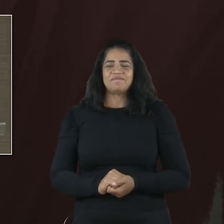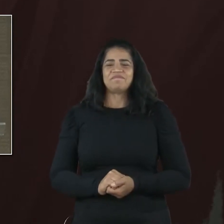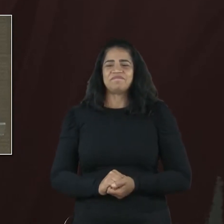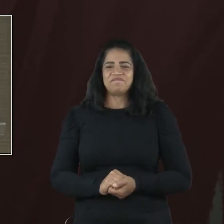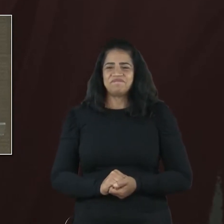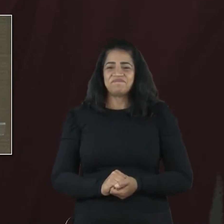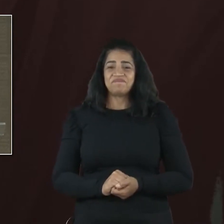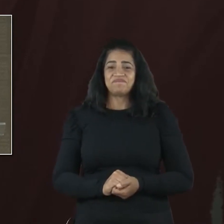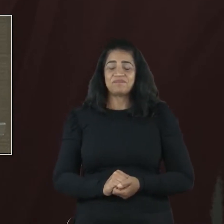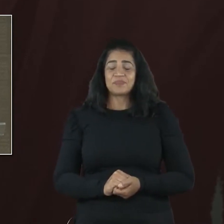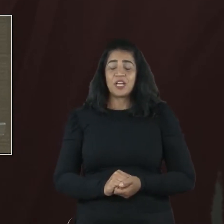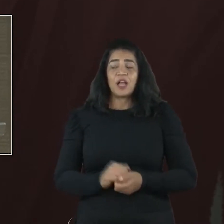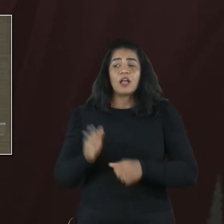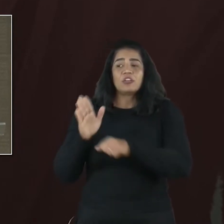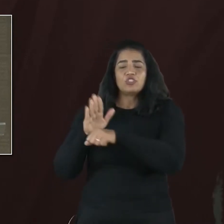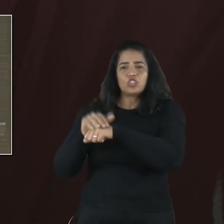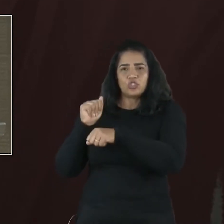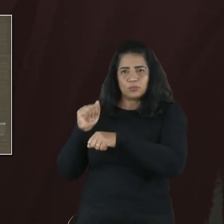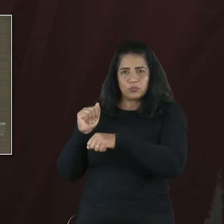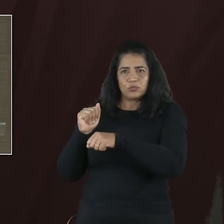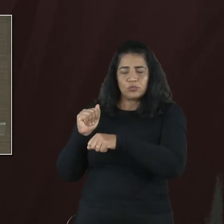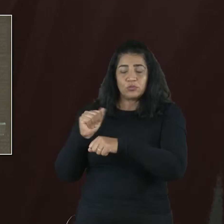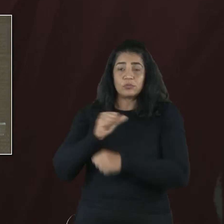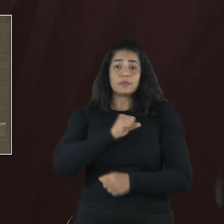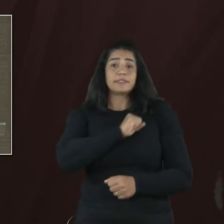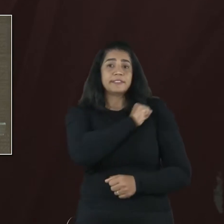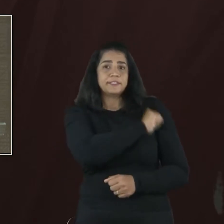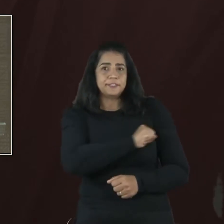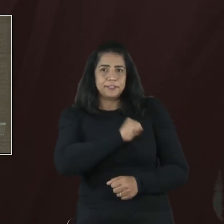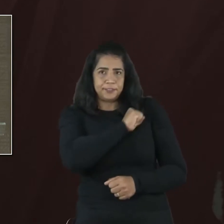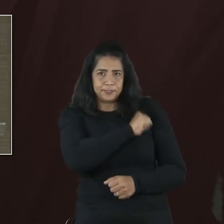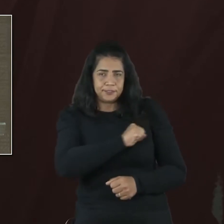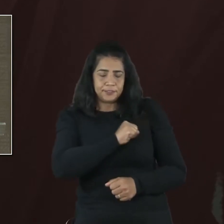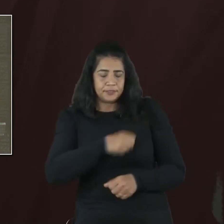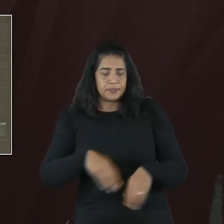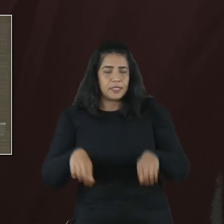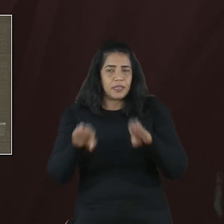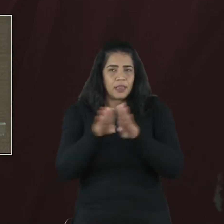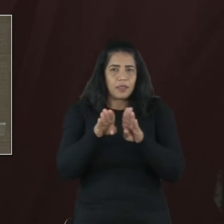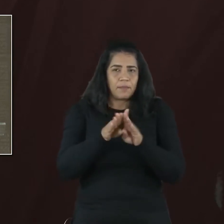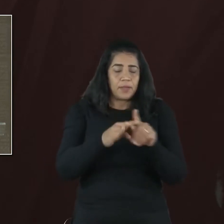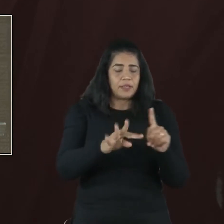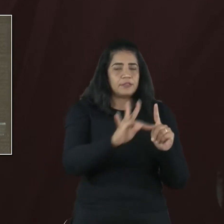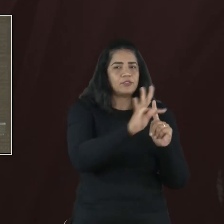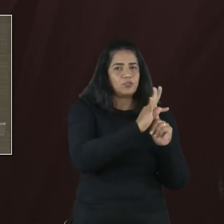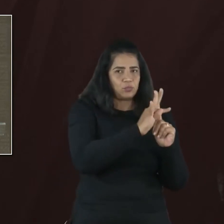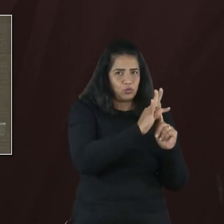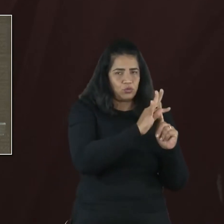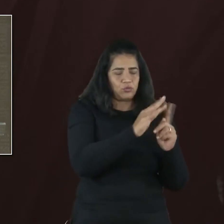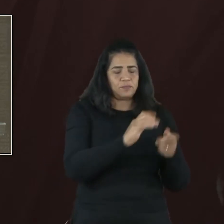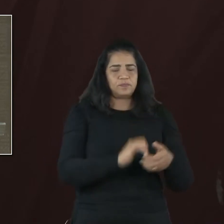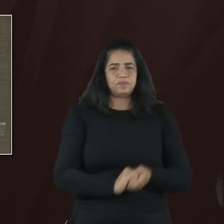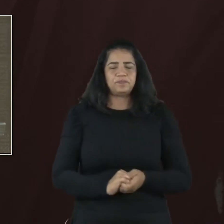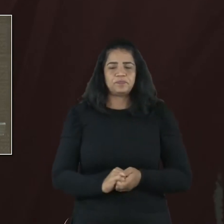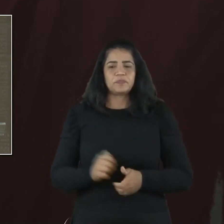levando Silas e Timóteo consigo, Atos